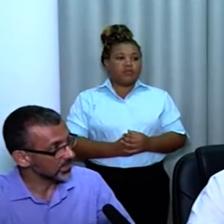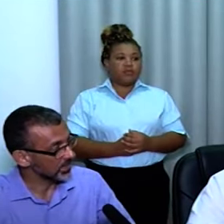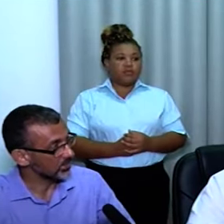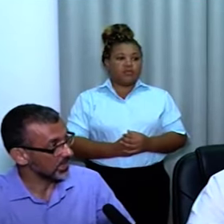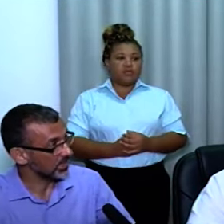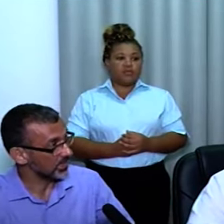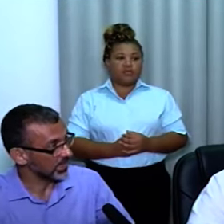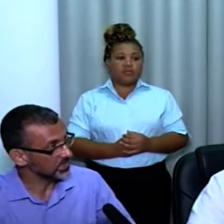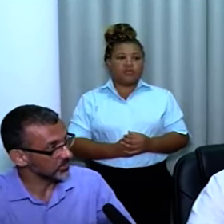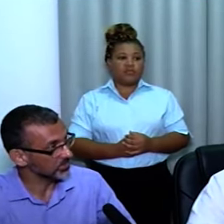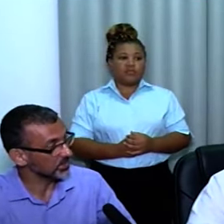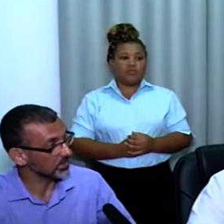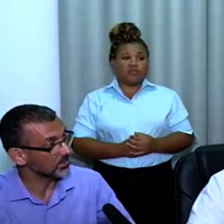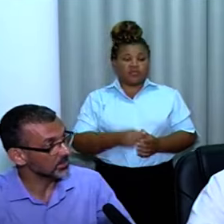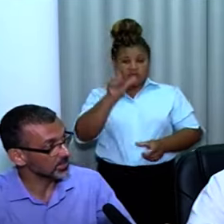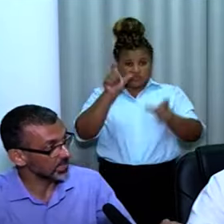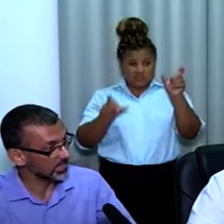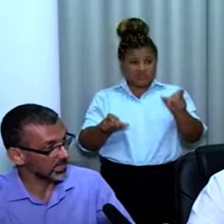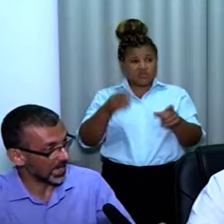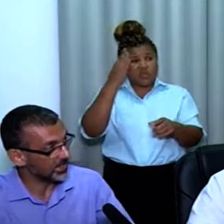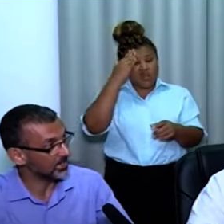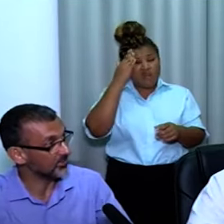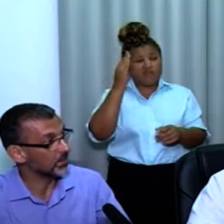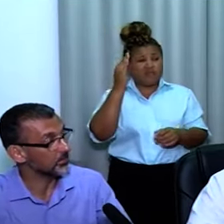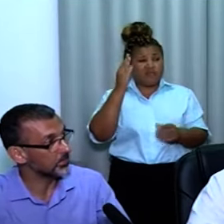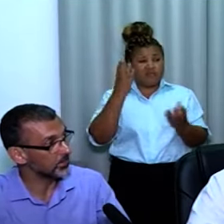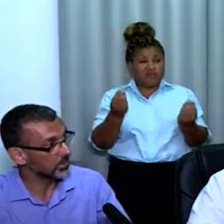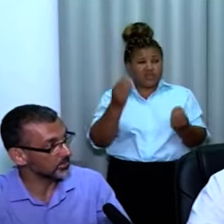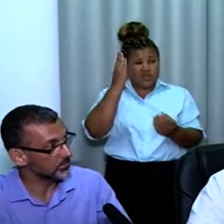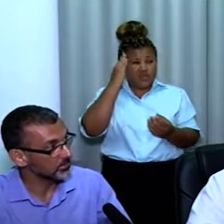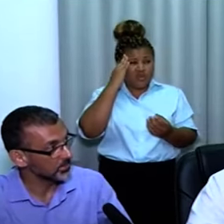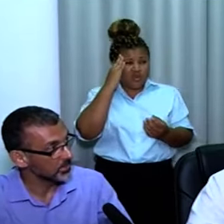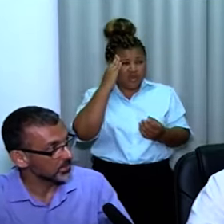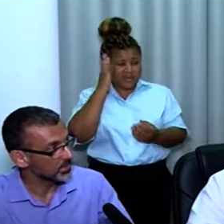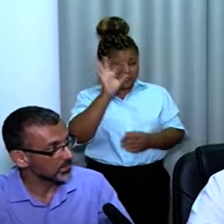L'État est un des mondes qui a identifié